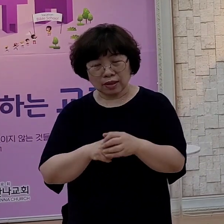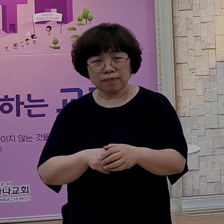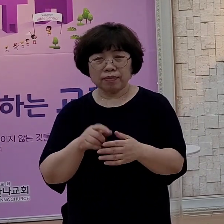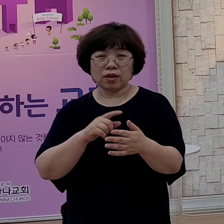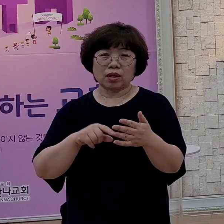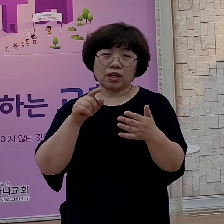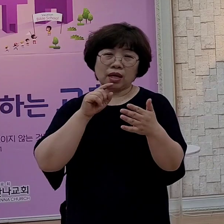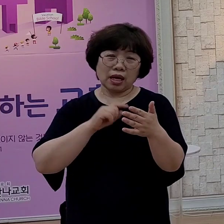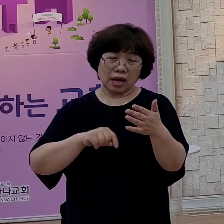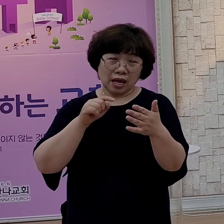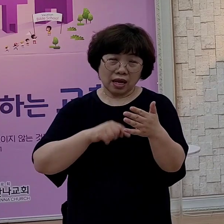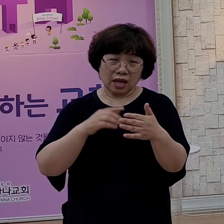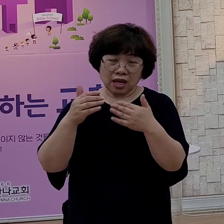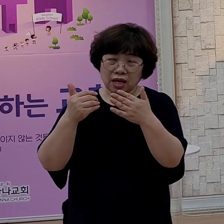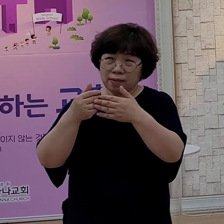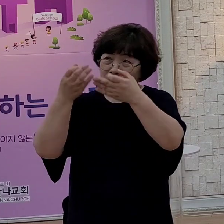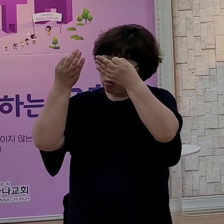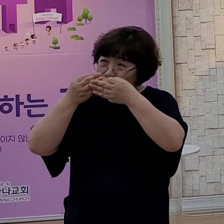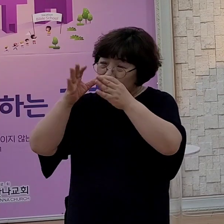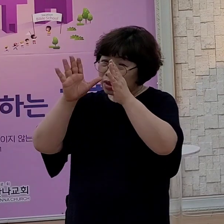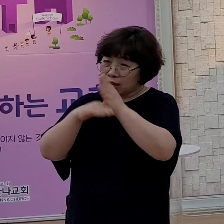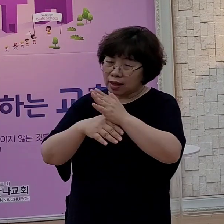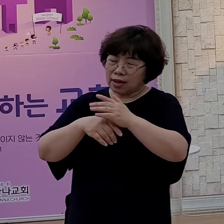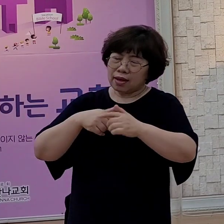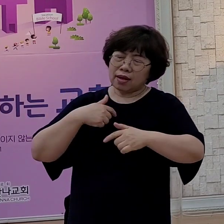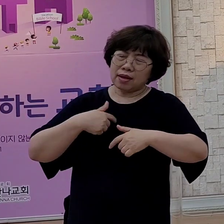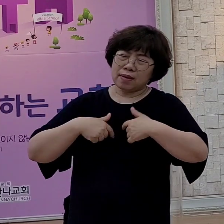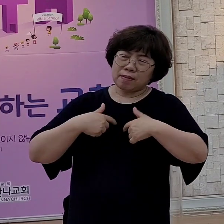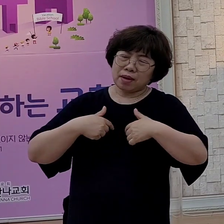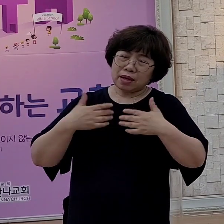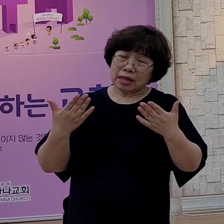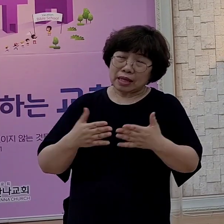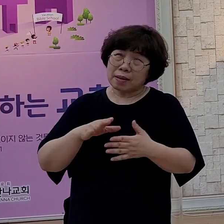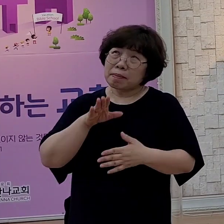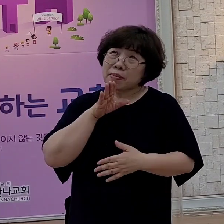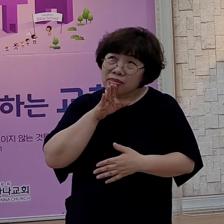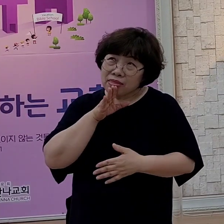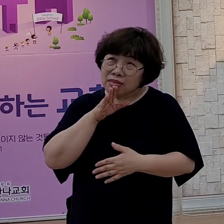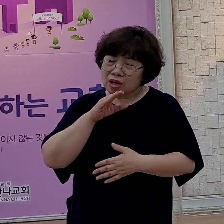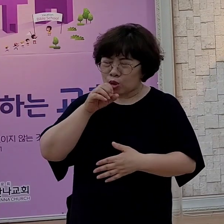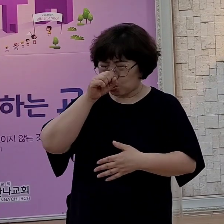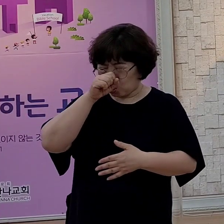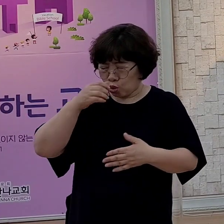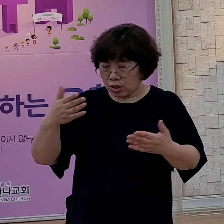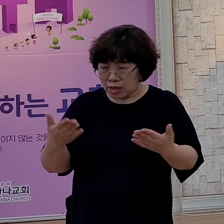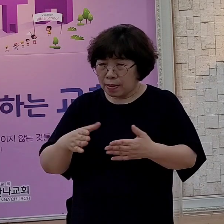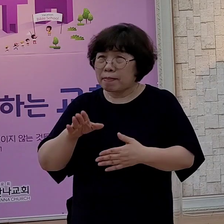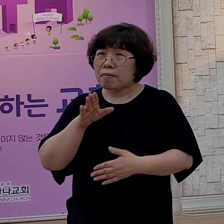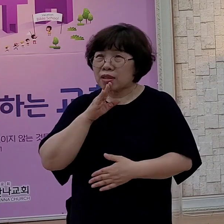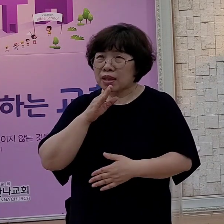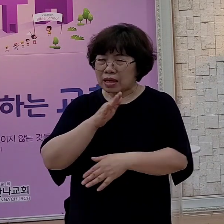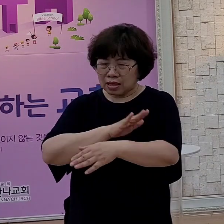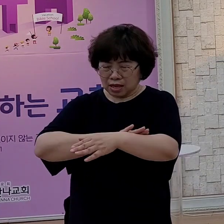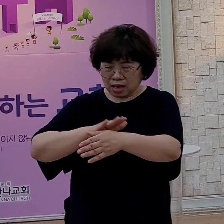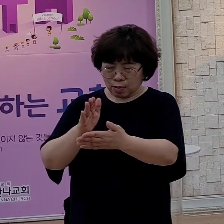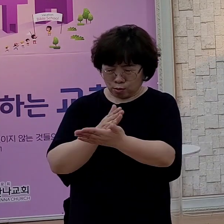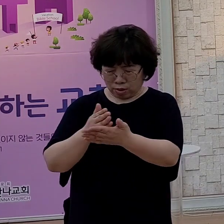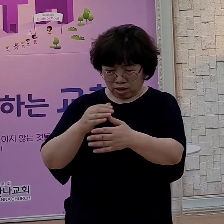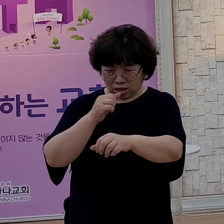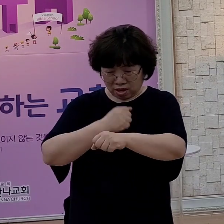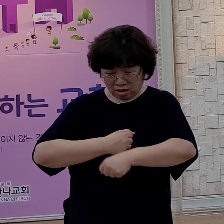여러분 하나님이 보시기에 정말 기뻐하시는 좋은 일인지 우리 잘 분별하셔야